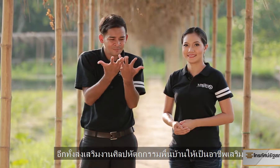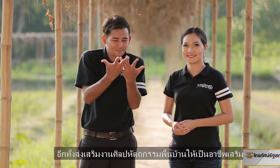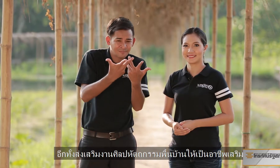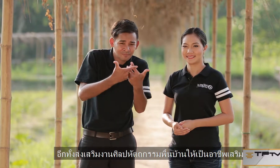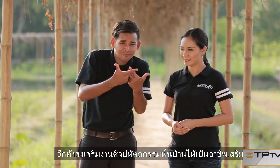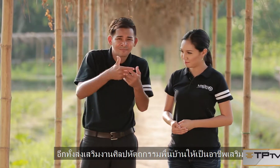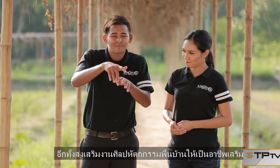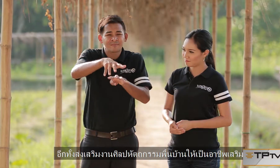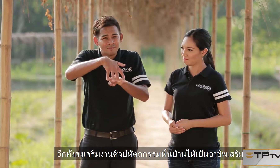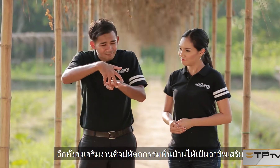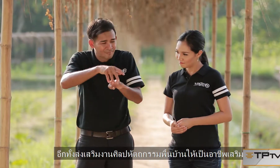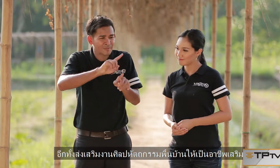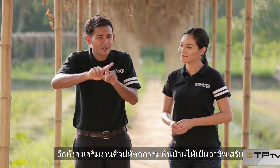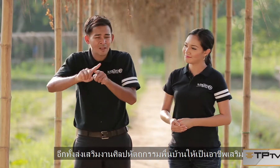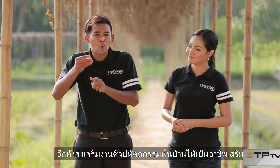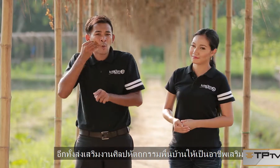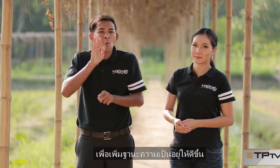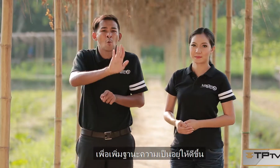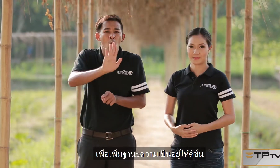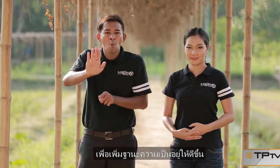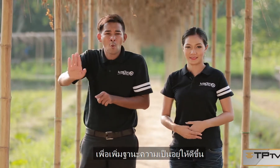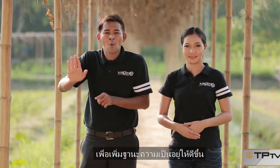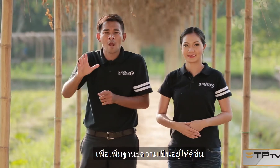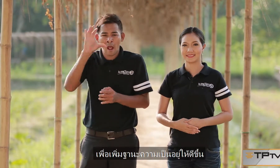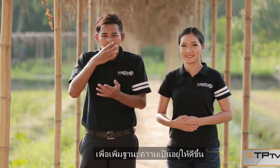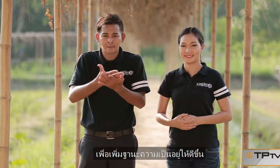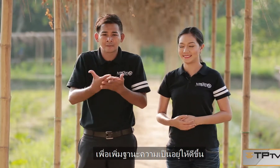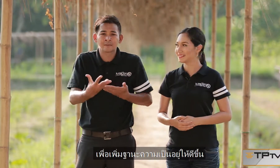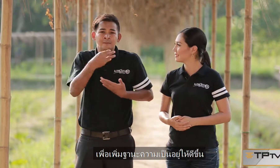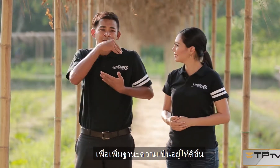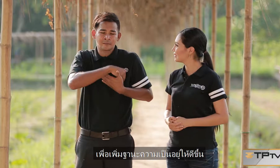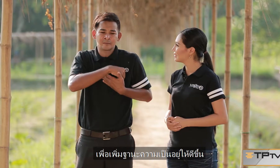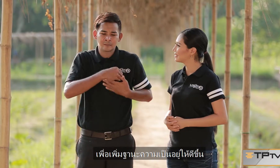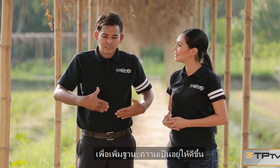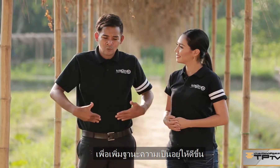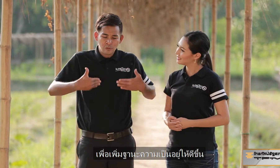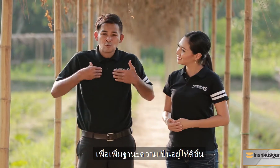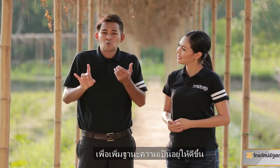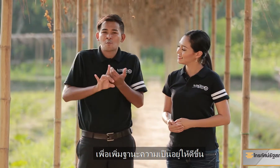ริมเพื่อเพิ่มฐานะความเป็นอยู่ให้ดีขึ้น